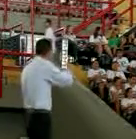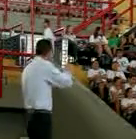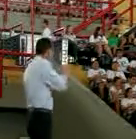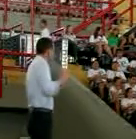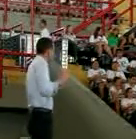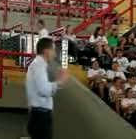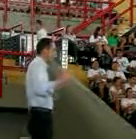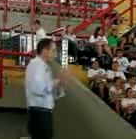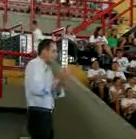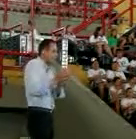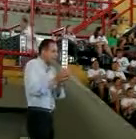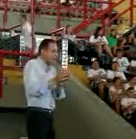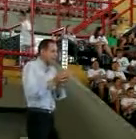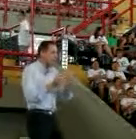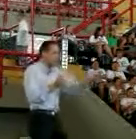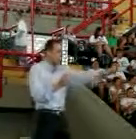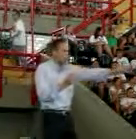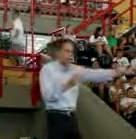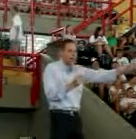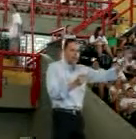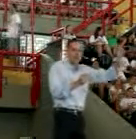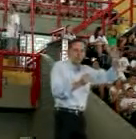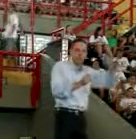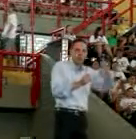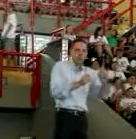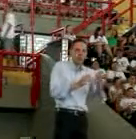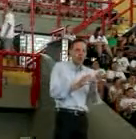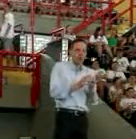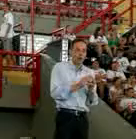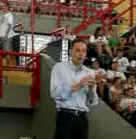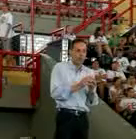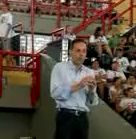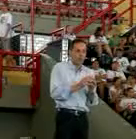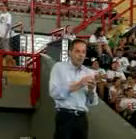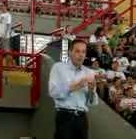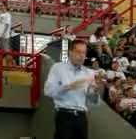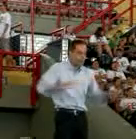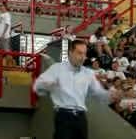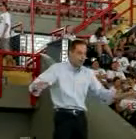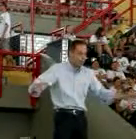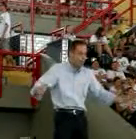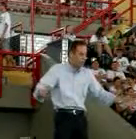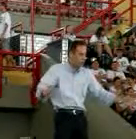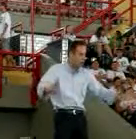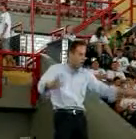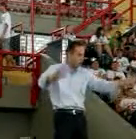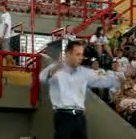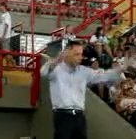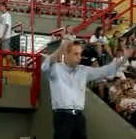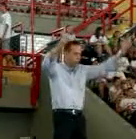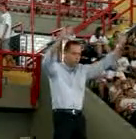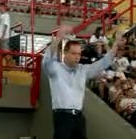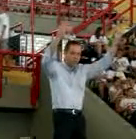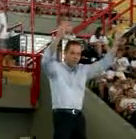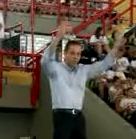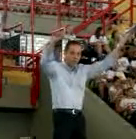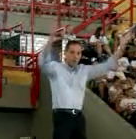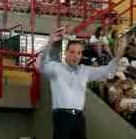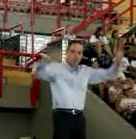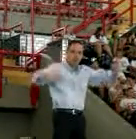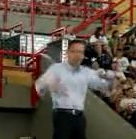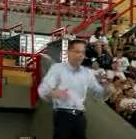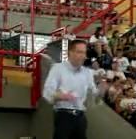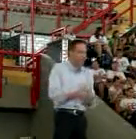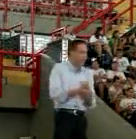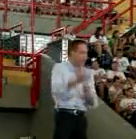de graça para quem quisesse investir na região do Oeste Paulista. E aí o café começou, ó.